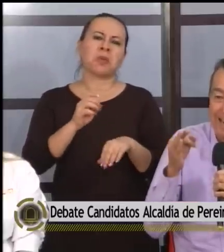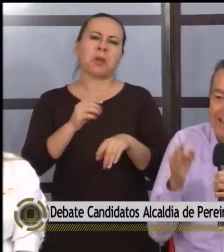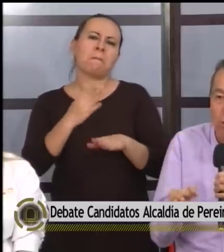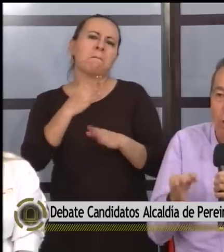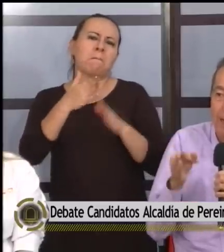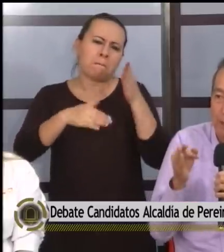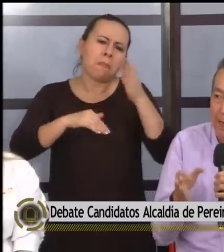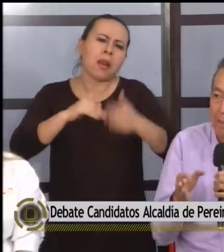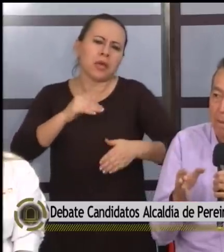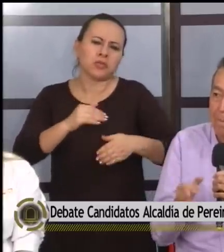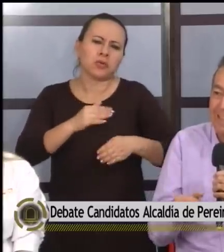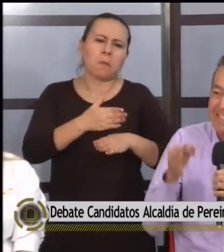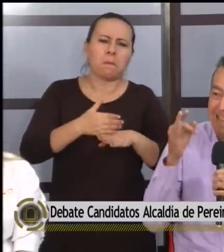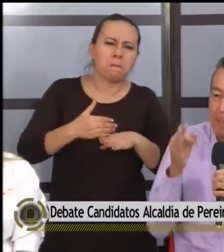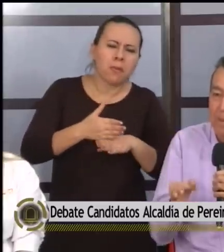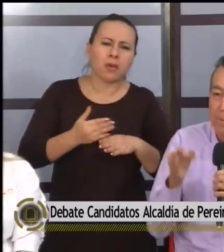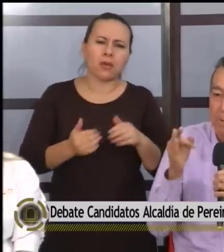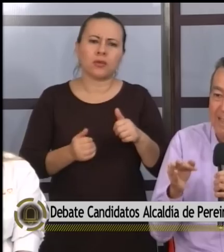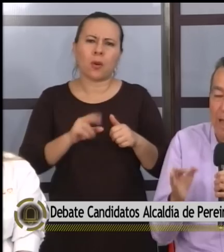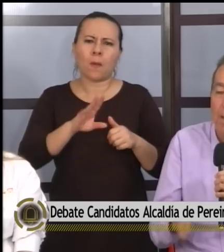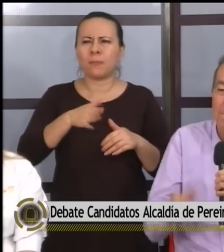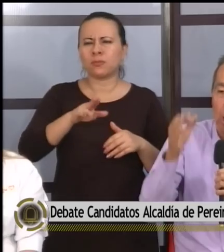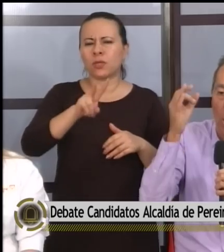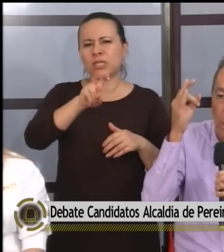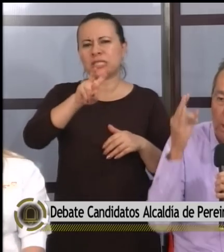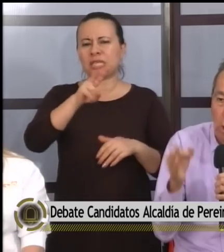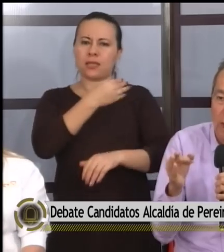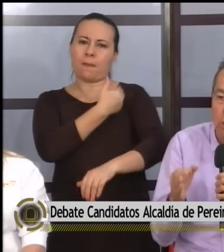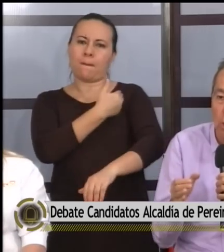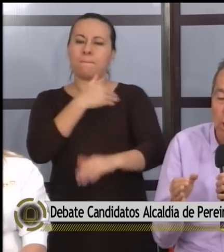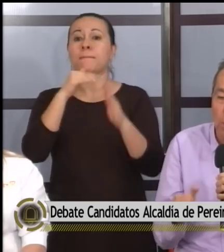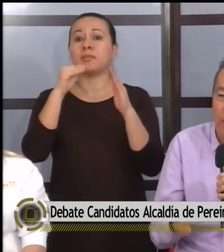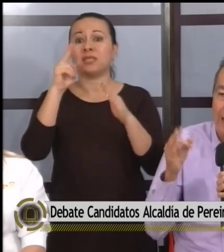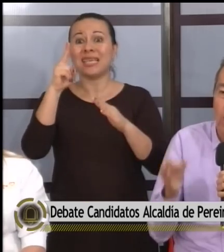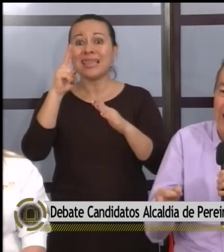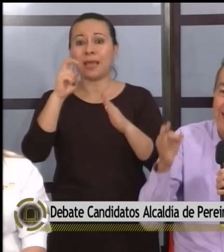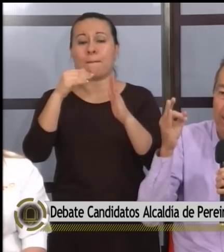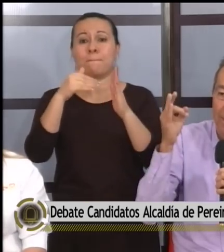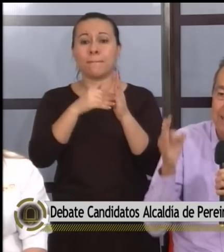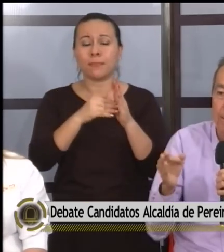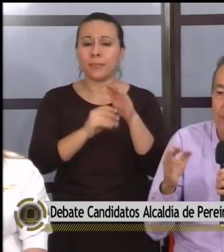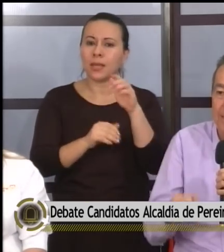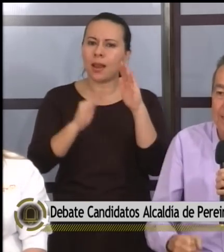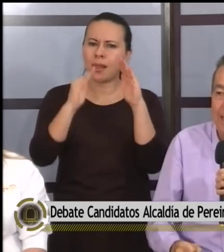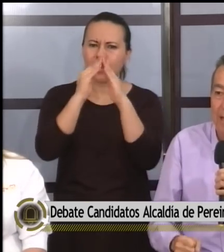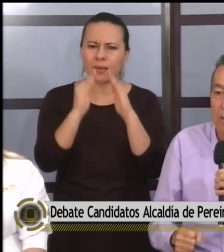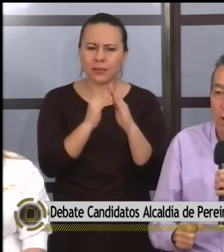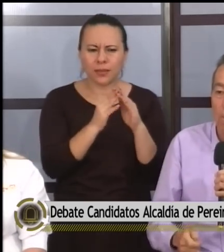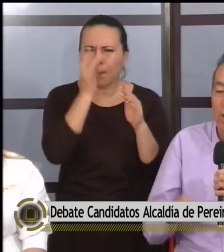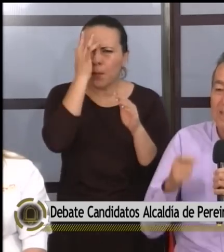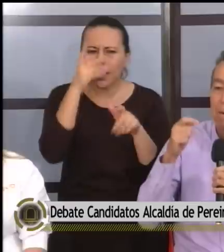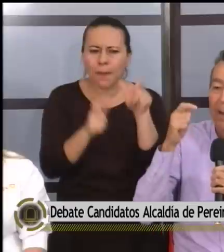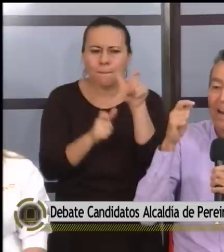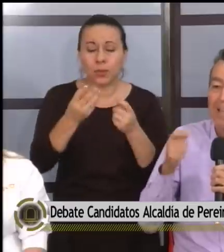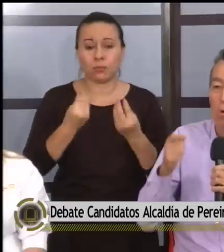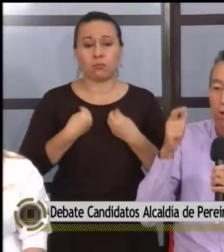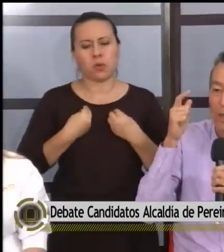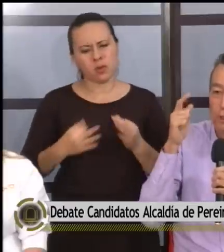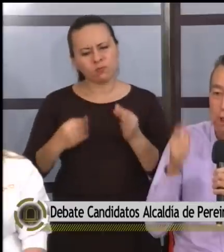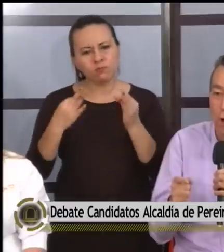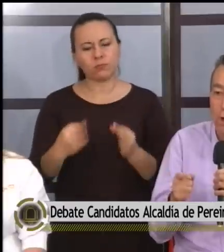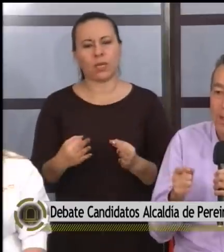zonas de riesgo de la ciudad. Más de 7.000 viviendas. Me comprometo con eso porque creo que la gente merece vivir en dignidad. Voy a hacer planes